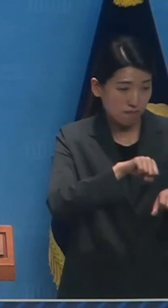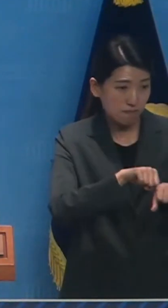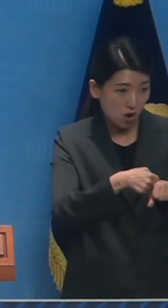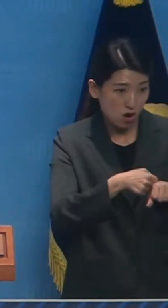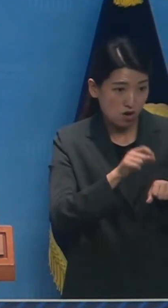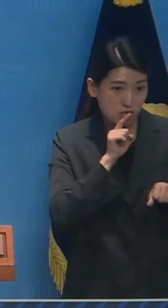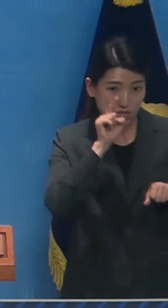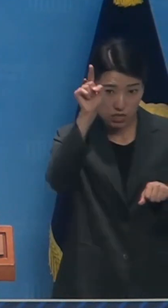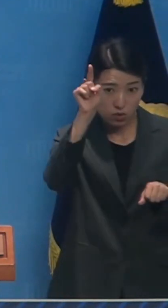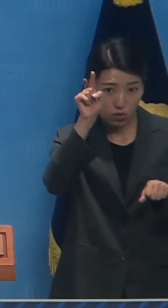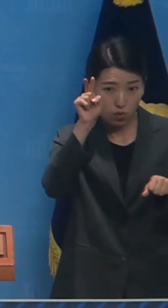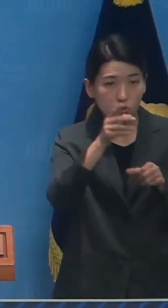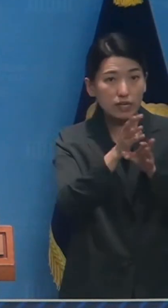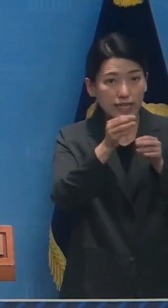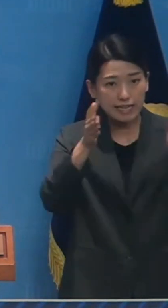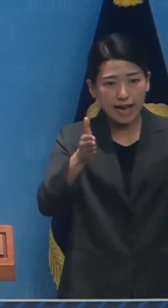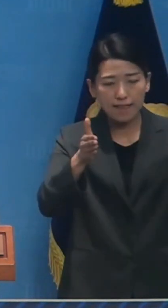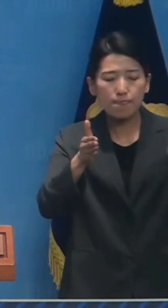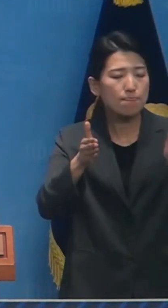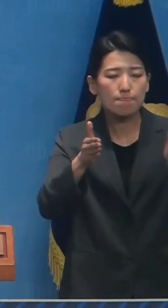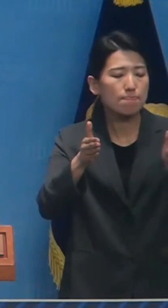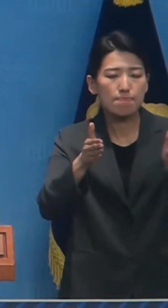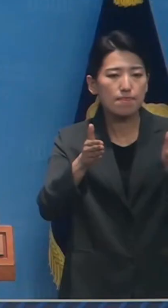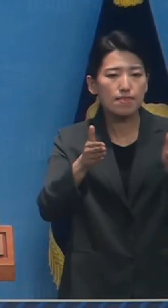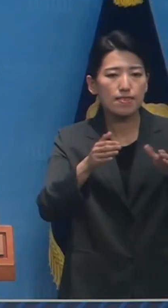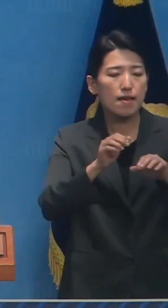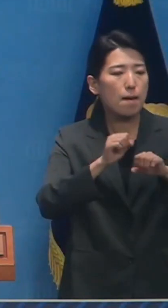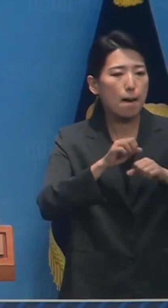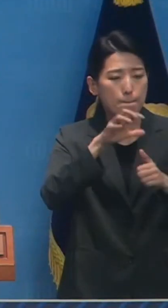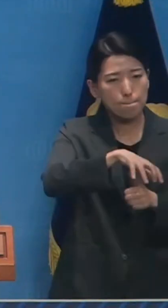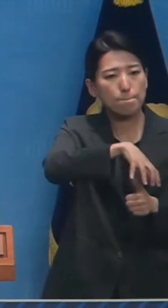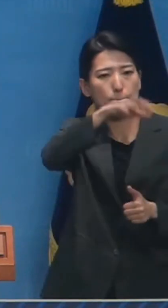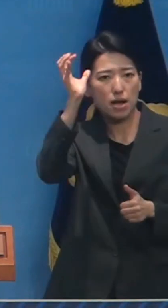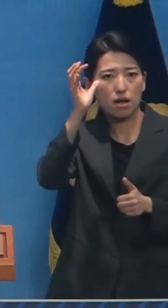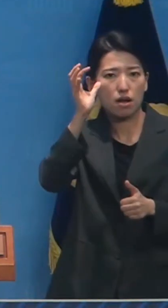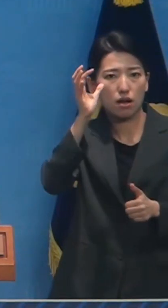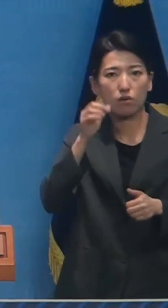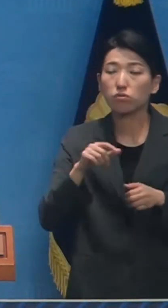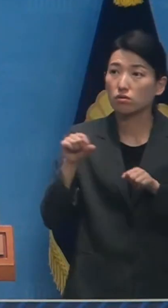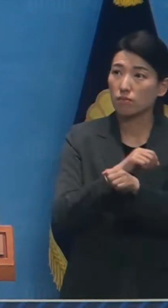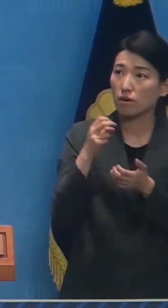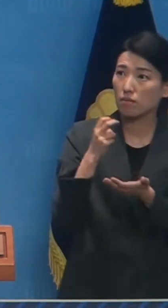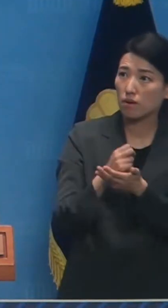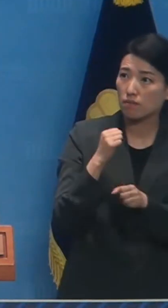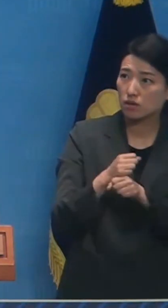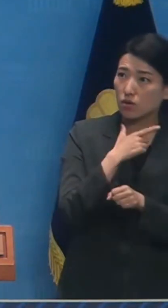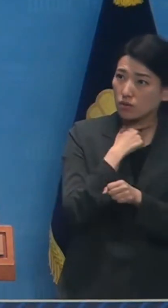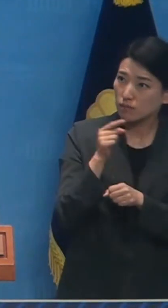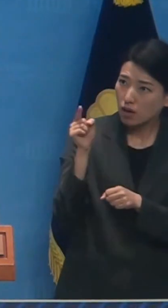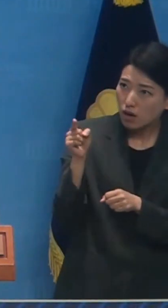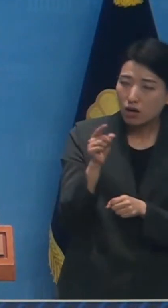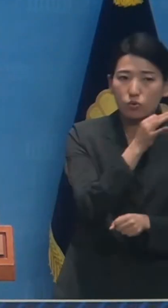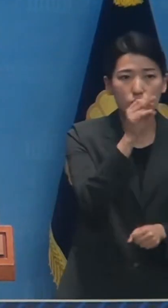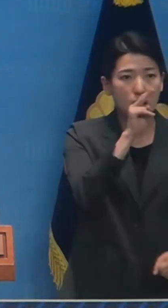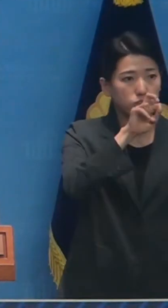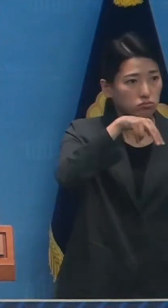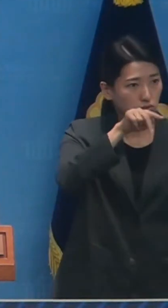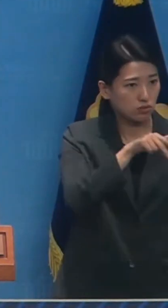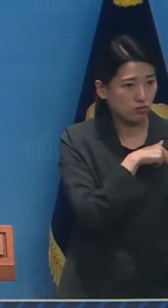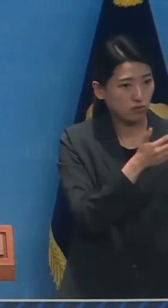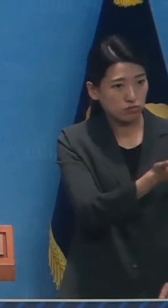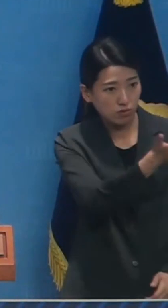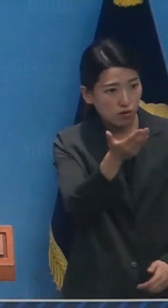관련한 유기수용시설 피해 아동 등의 권리회복을 위한 특별법 제정을 위한 양문석 의원님과 동료